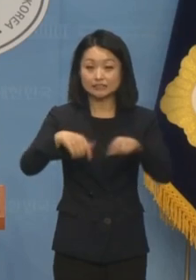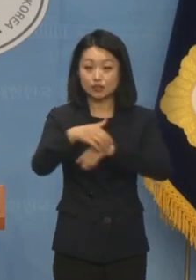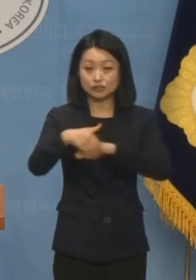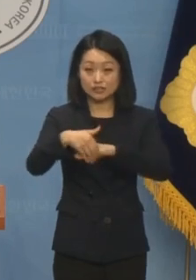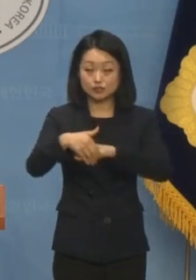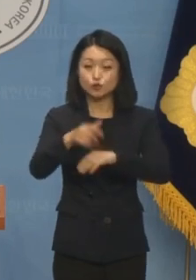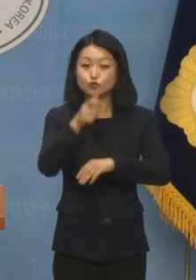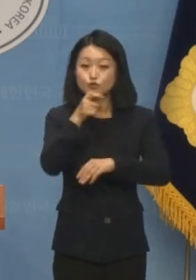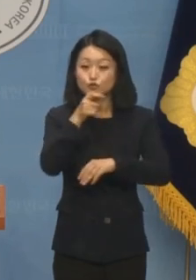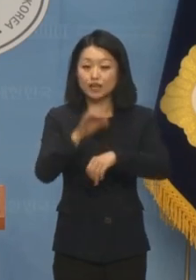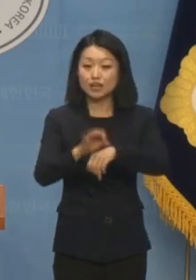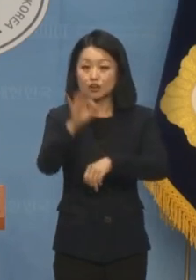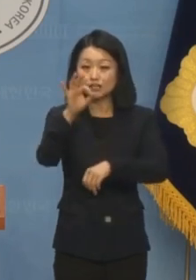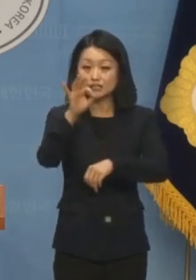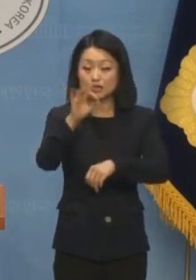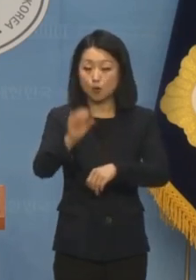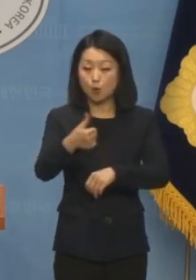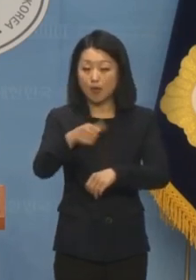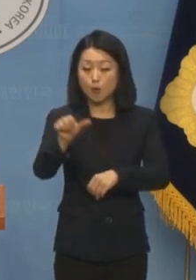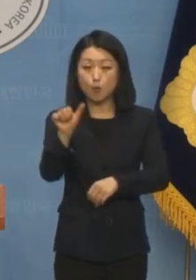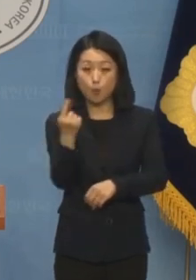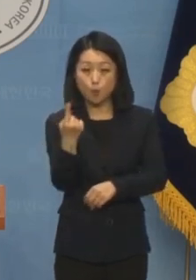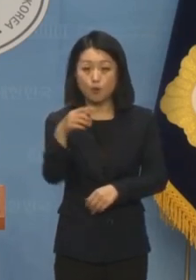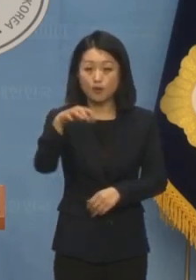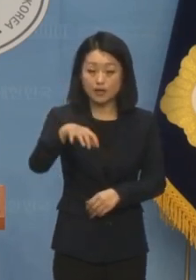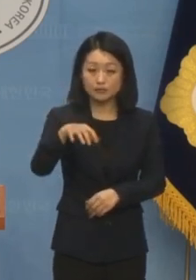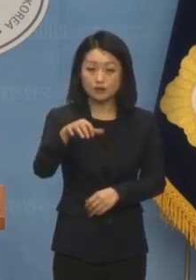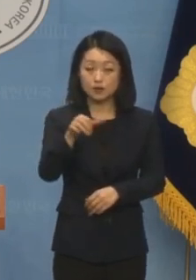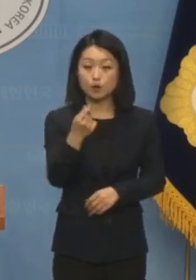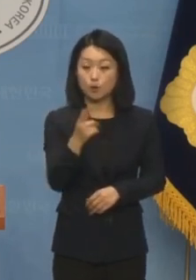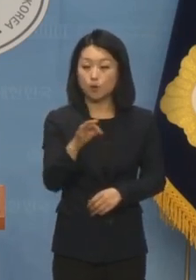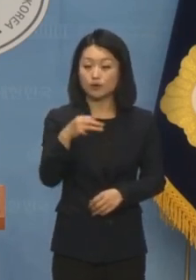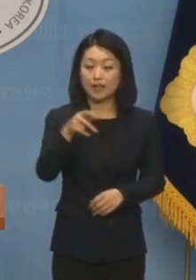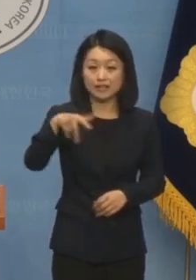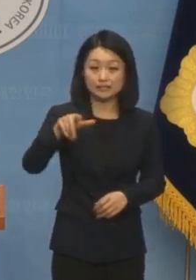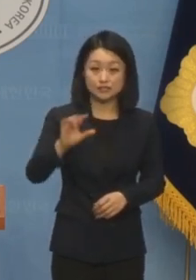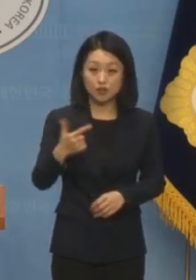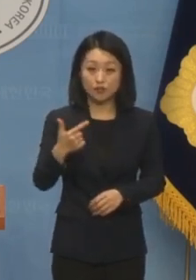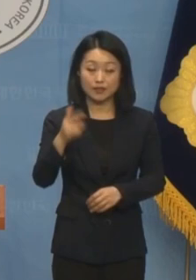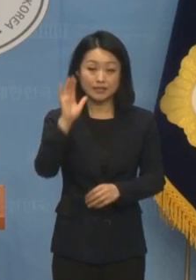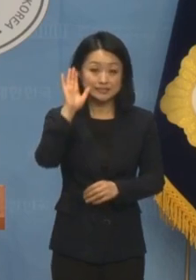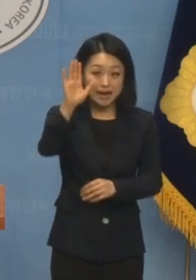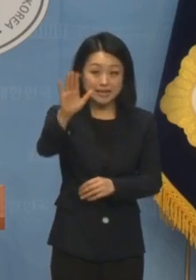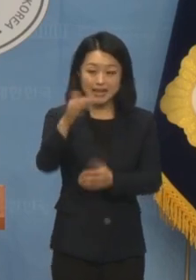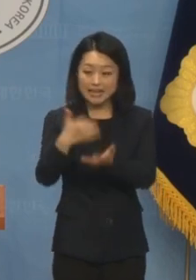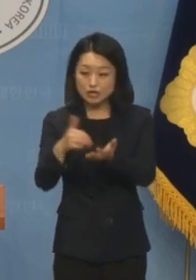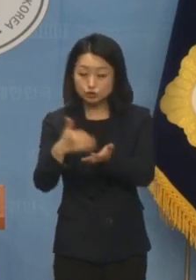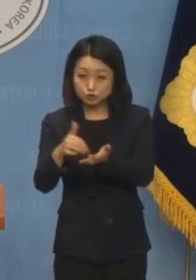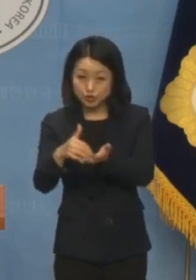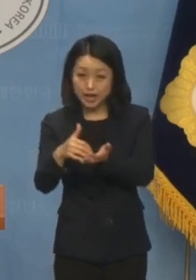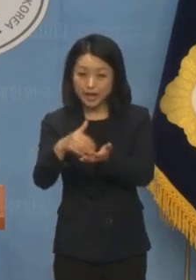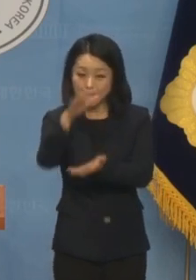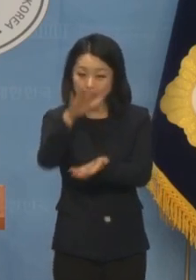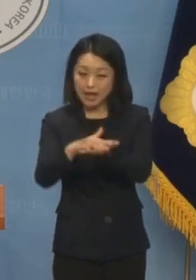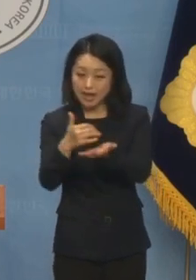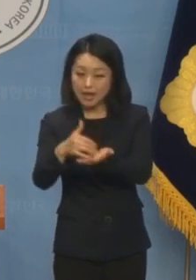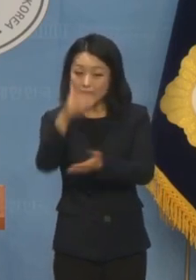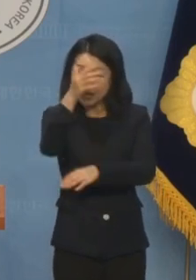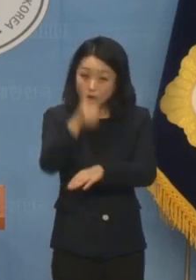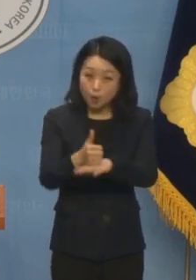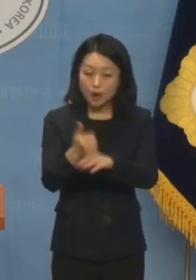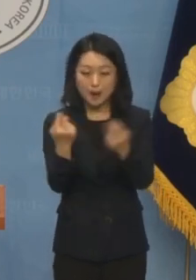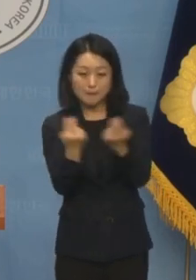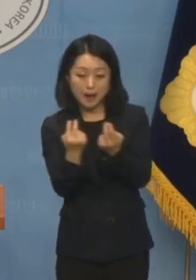10시 의정관 505호에서 통계청 장내 인구 추계의 방법론과 결과 등을 설명하는